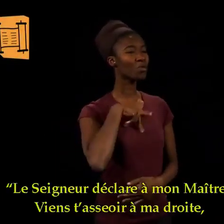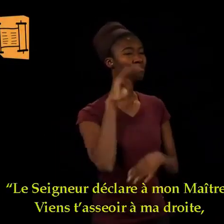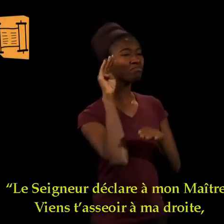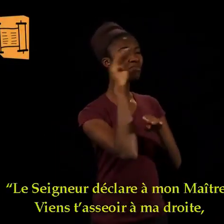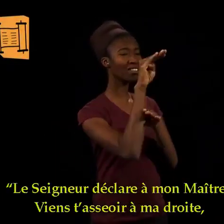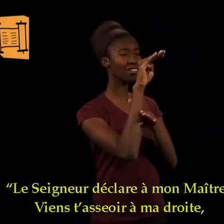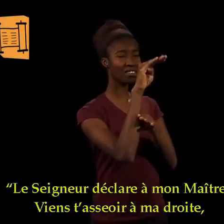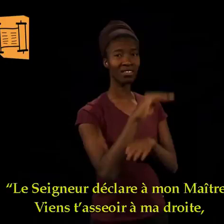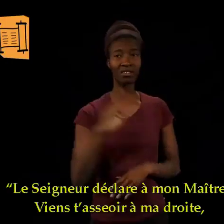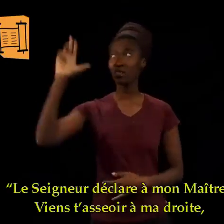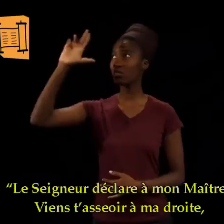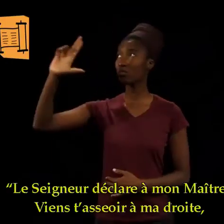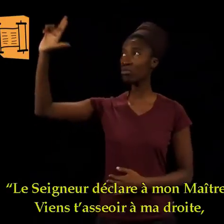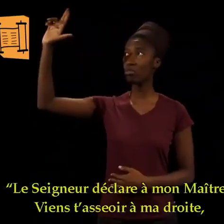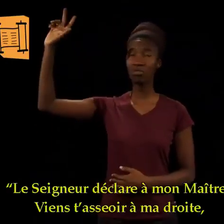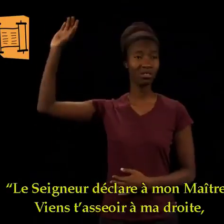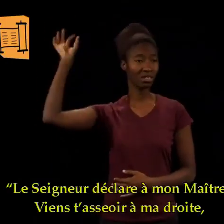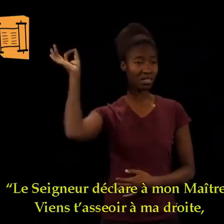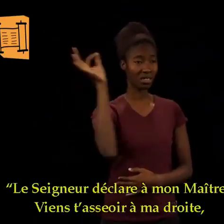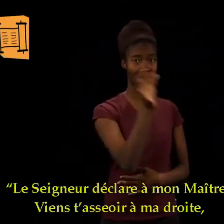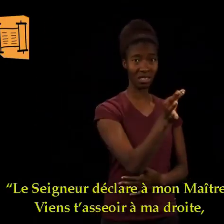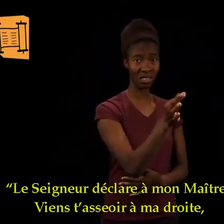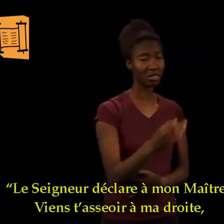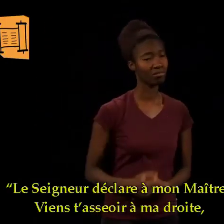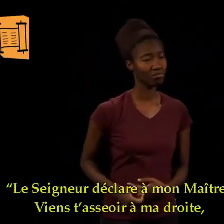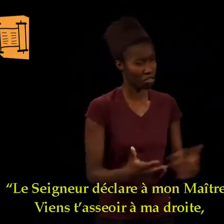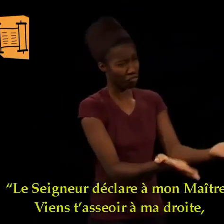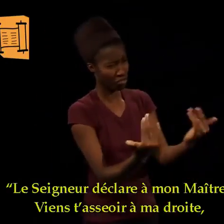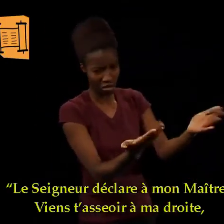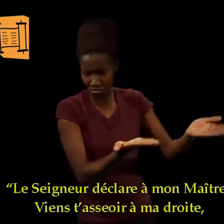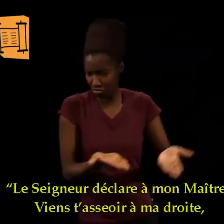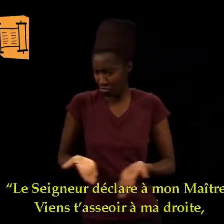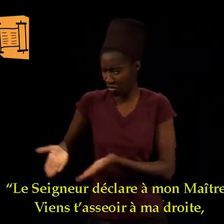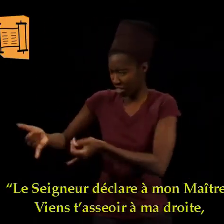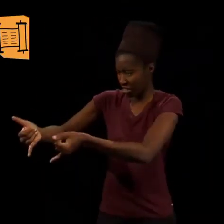Le Seigneur déclare à mon maître: Viens t'asseoir à ma droite.